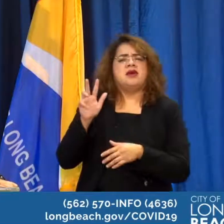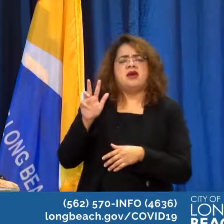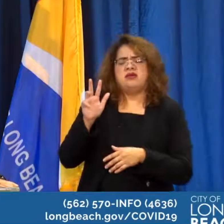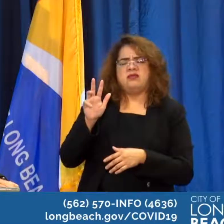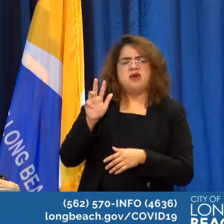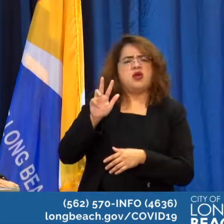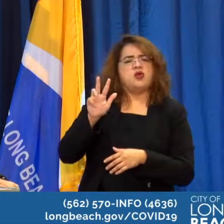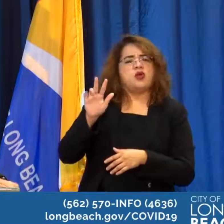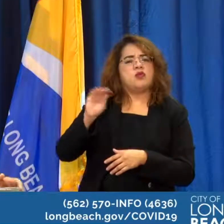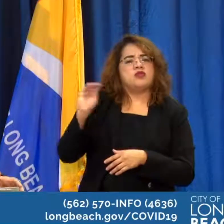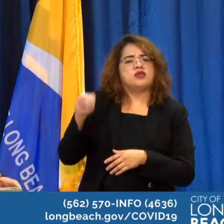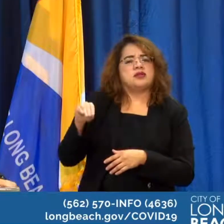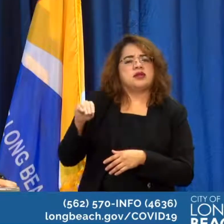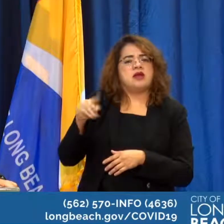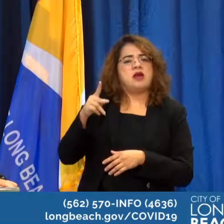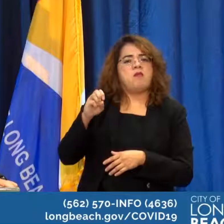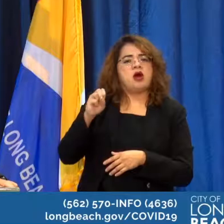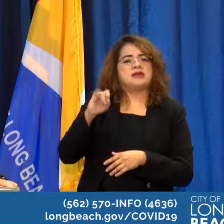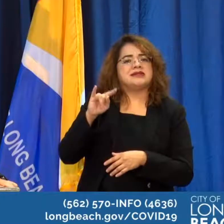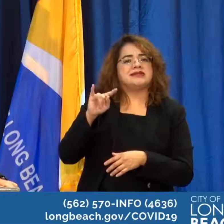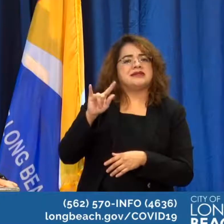ciudad de Long Beach. Hoy día está a